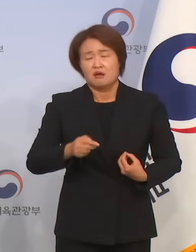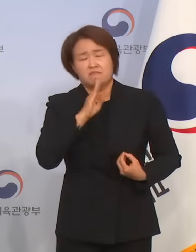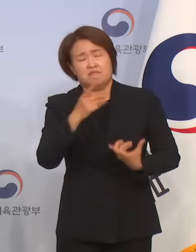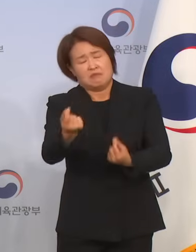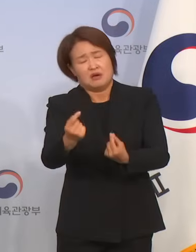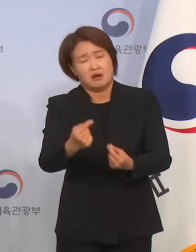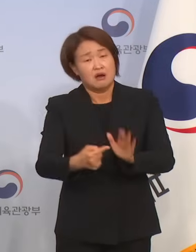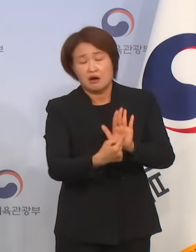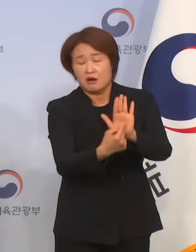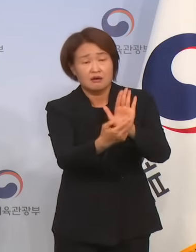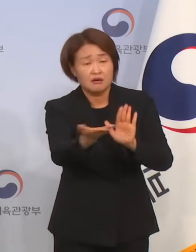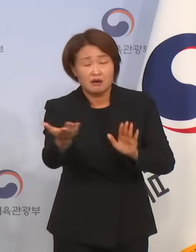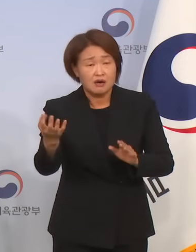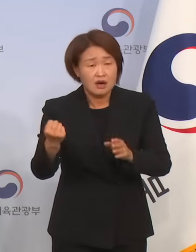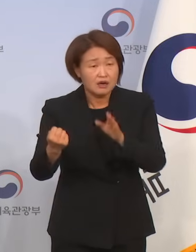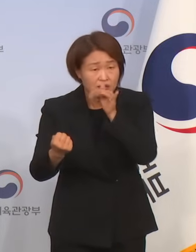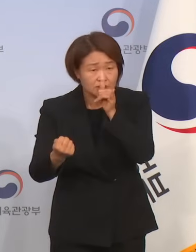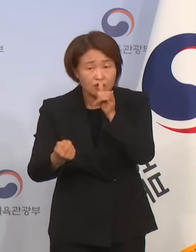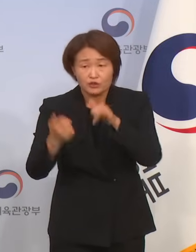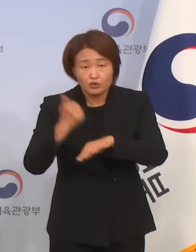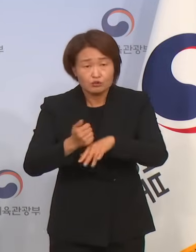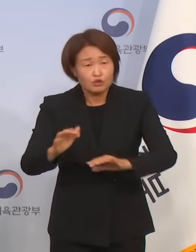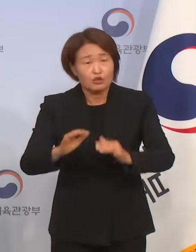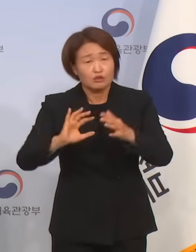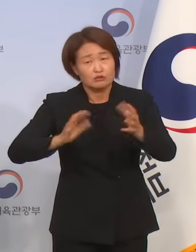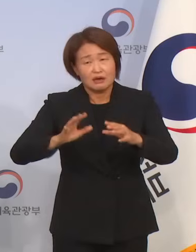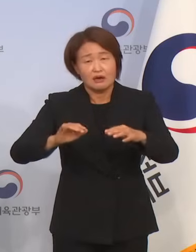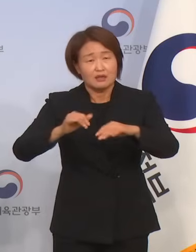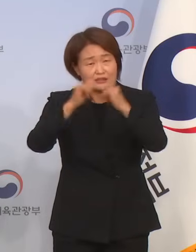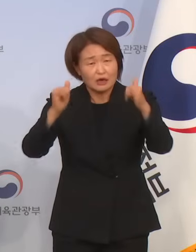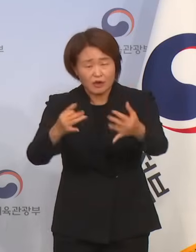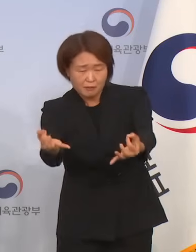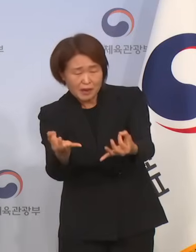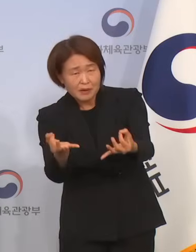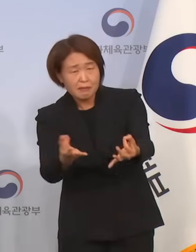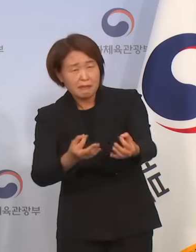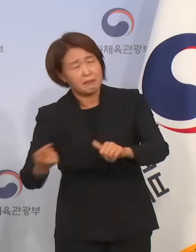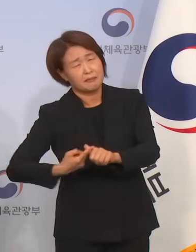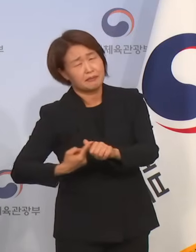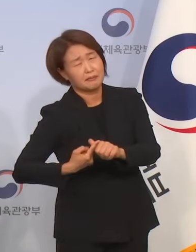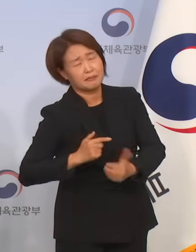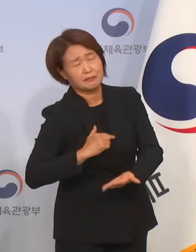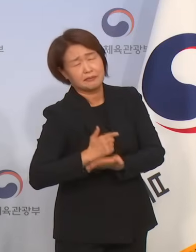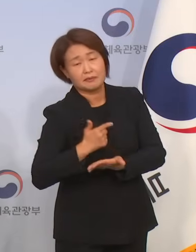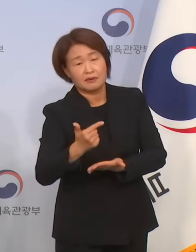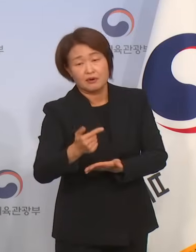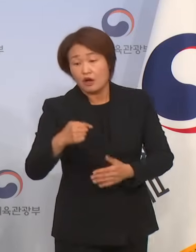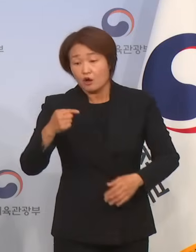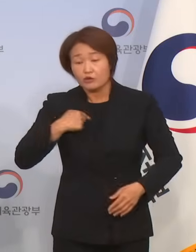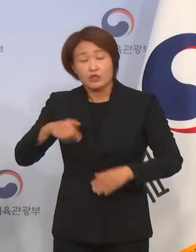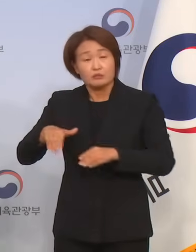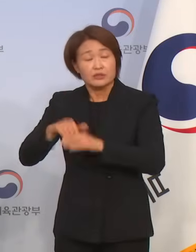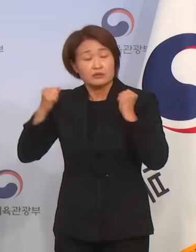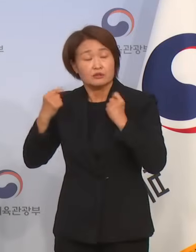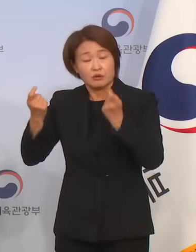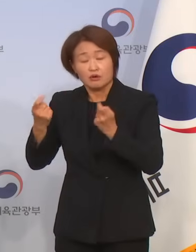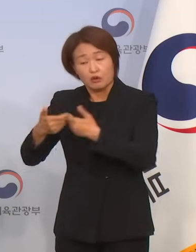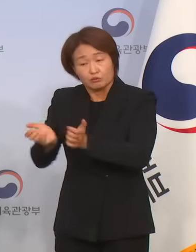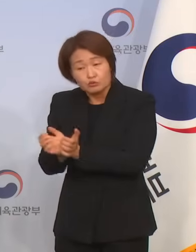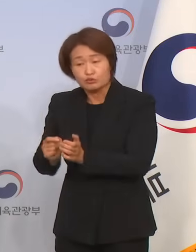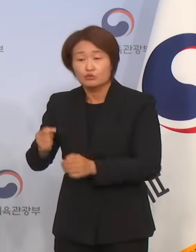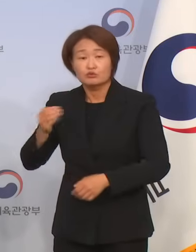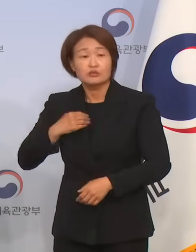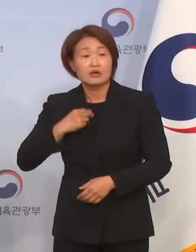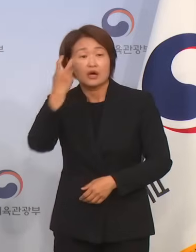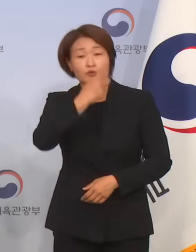표현했고 그래서 많은 국가사회적인 비판이 있었지 않습니까? 이에 따라서 우리가 문체부가 감독 부처로서 감사를